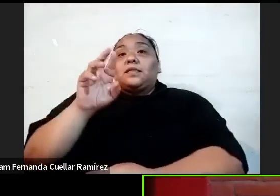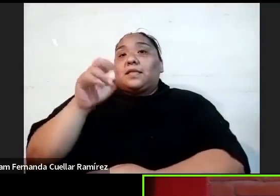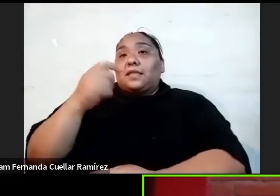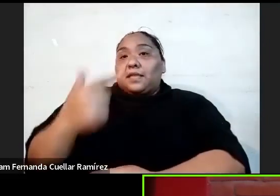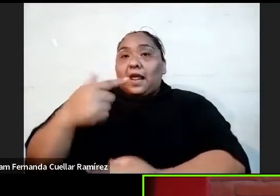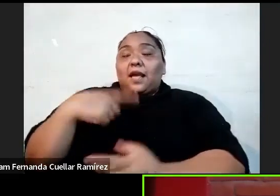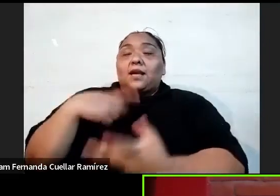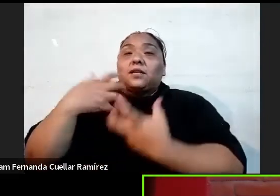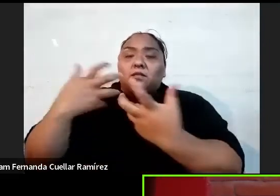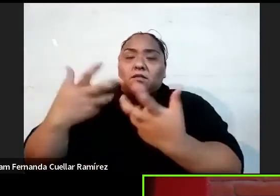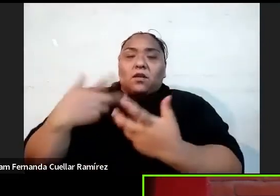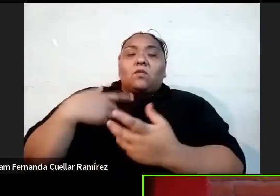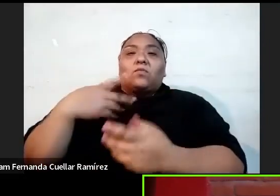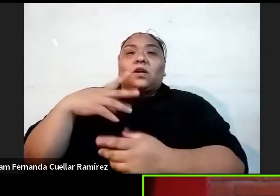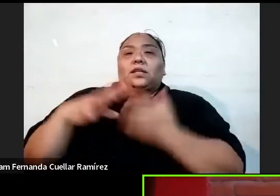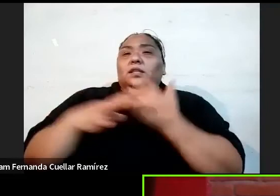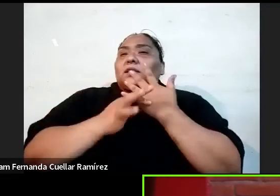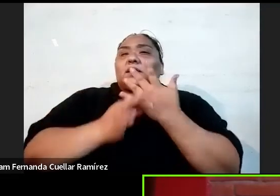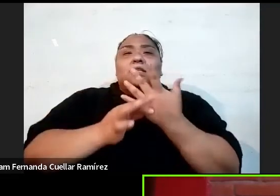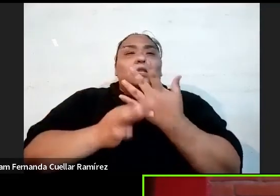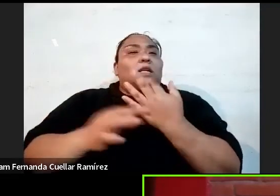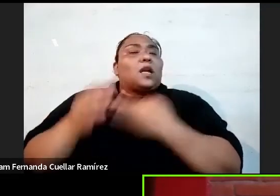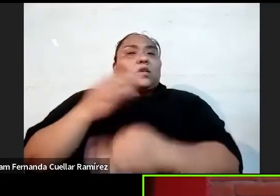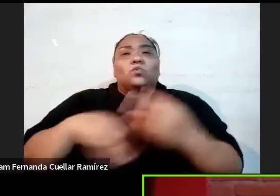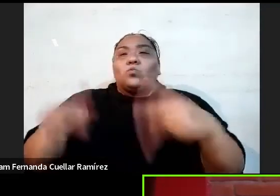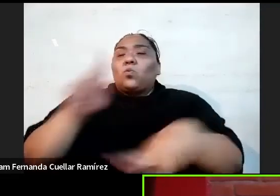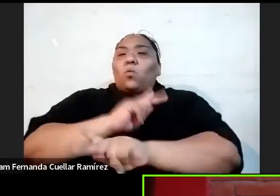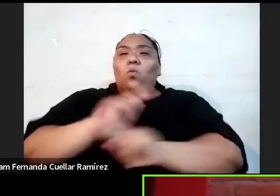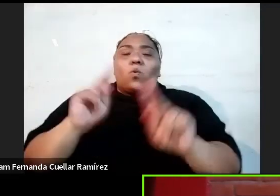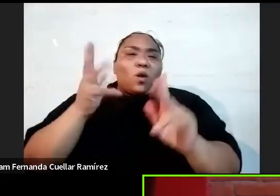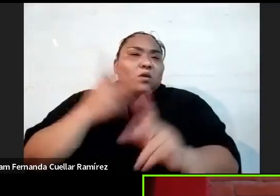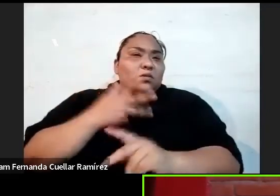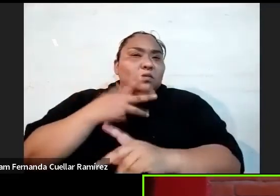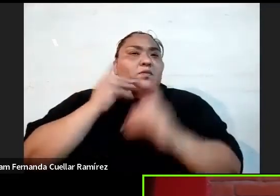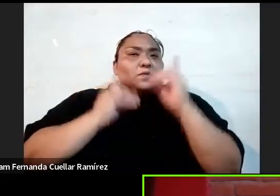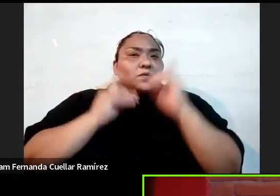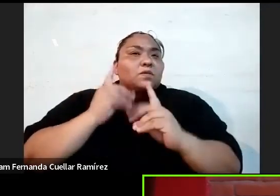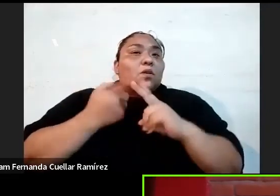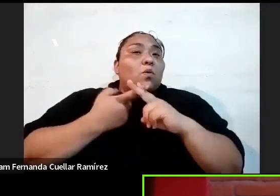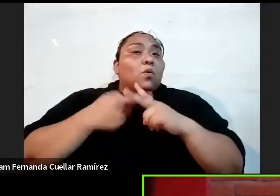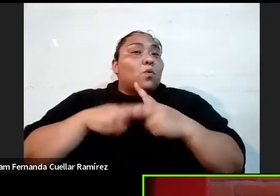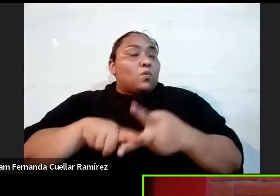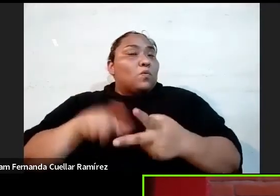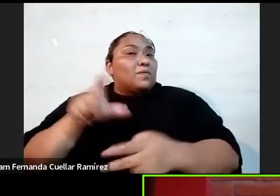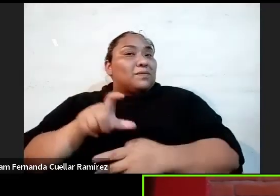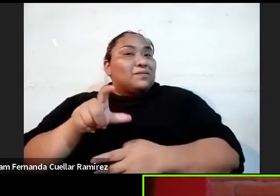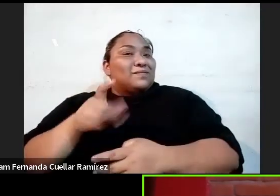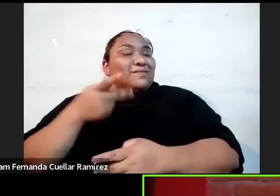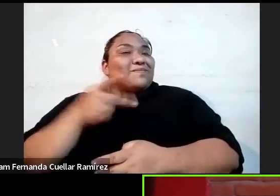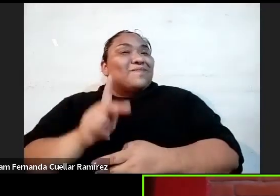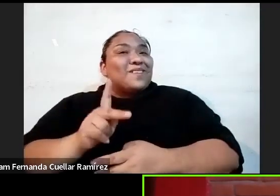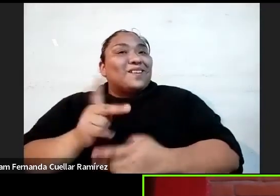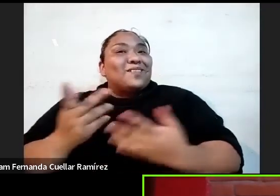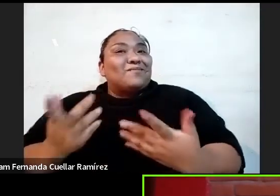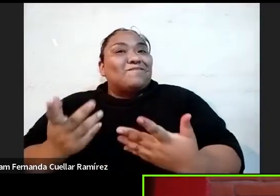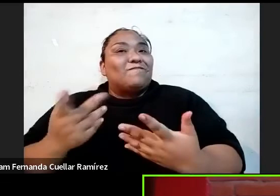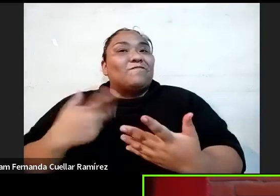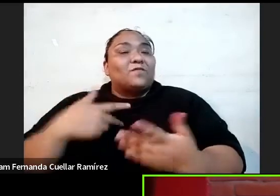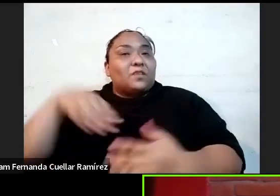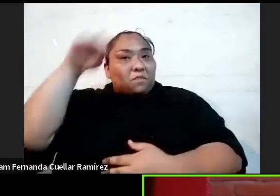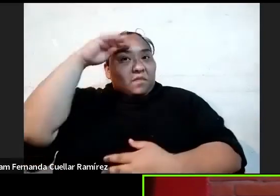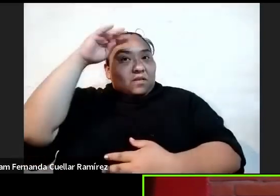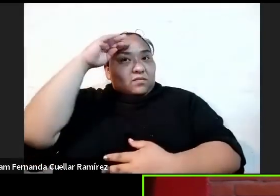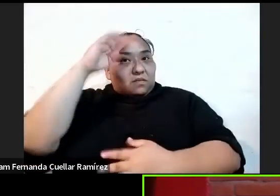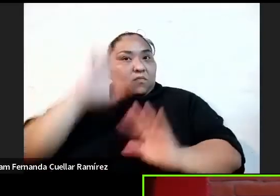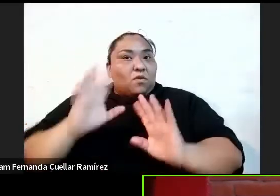decirle que todos tenemos dudas al principio, pero pues, y tal vez puedes pensar que una drag más, un poeta